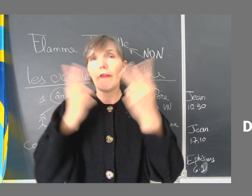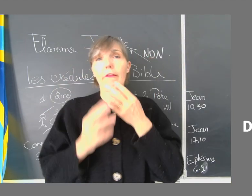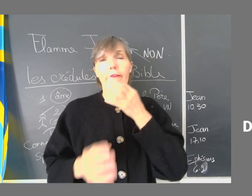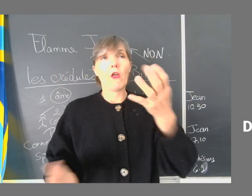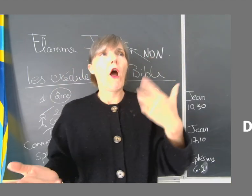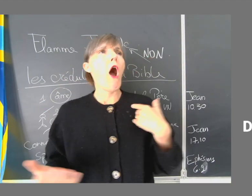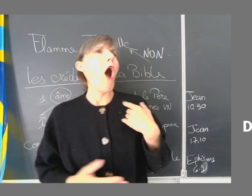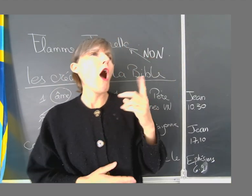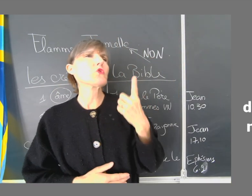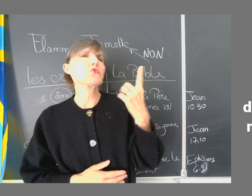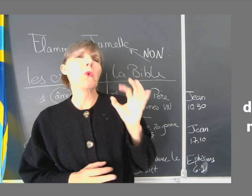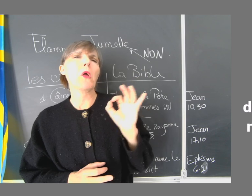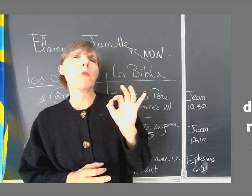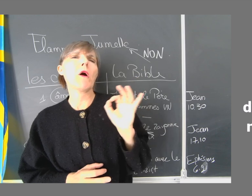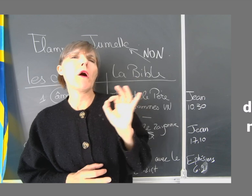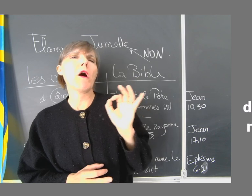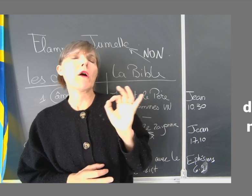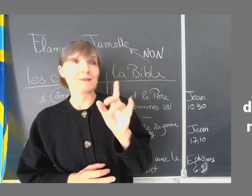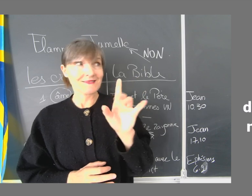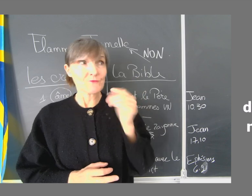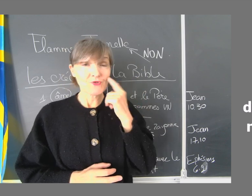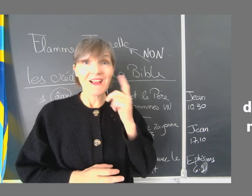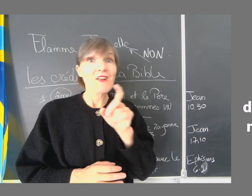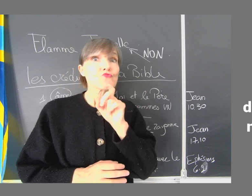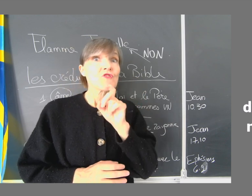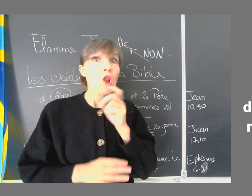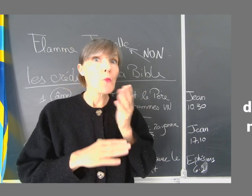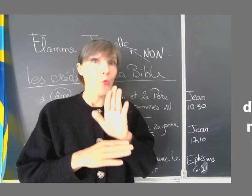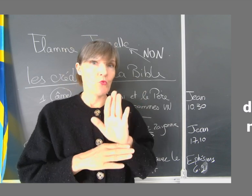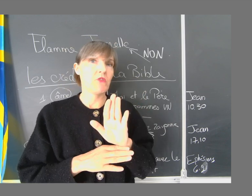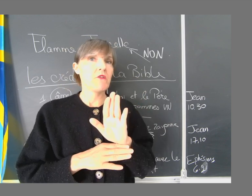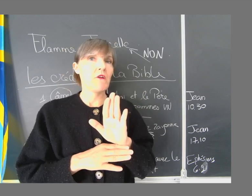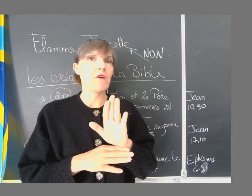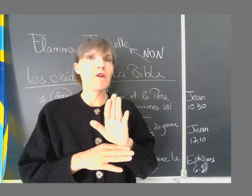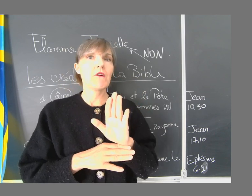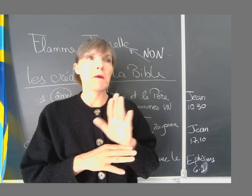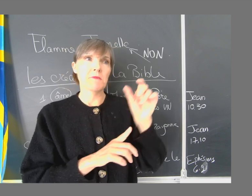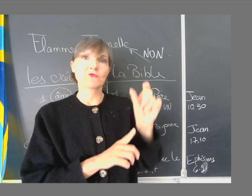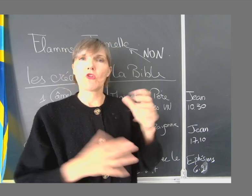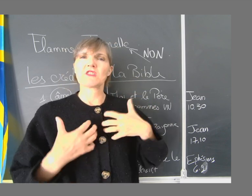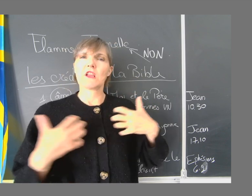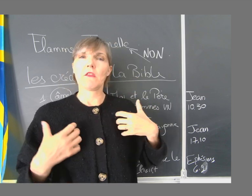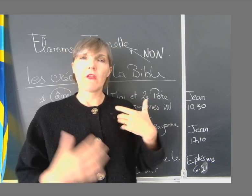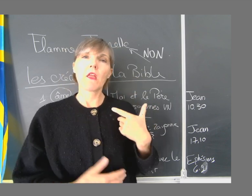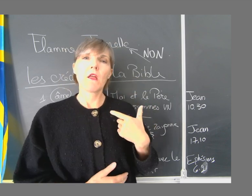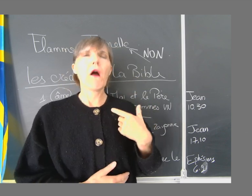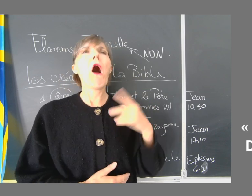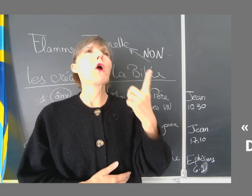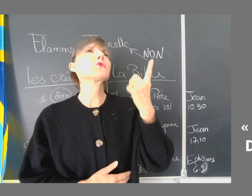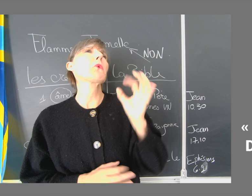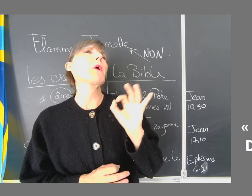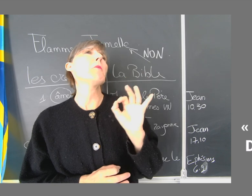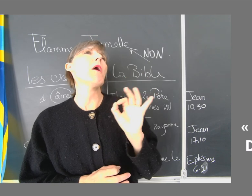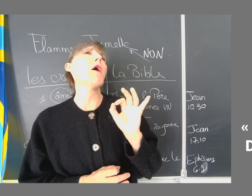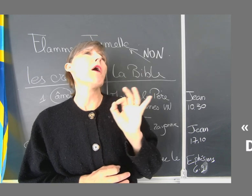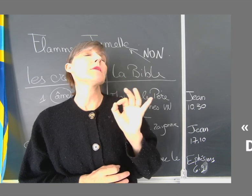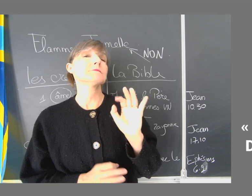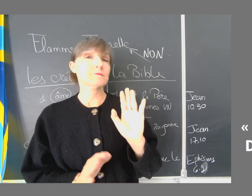flammes jumelles ils disent bah dieu il n'y a pas tout à'heure je vous ai montré ce que disait Einstein non il'y a pas de dieu il n'y pas de